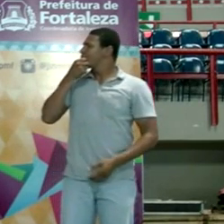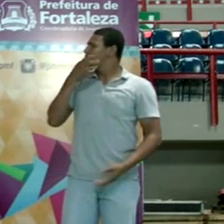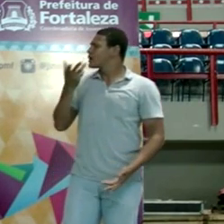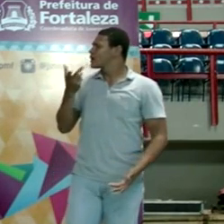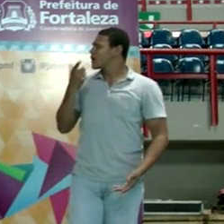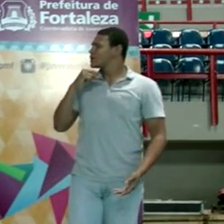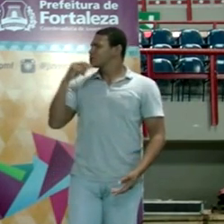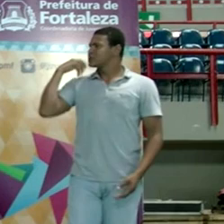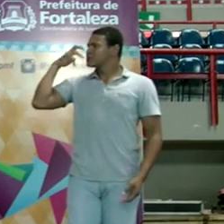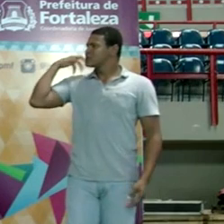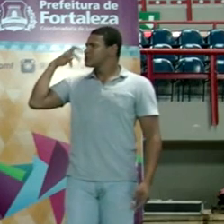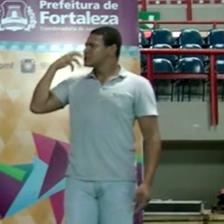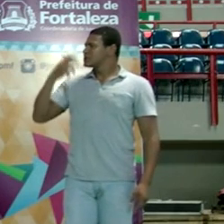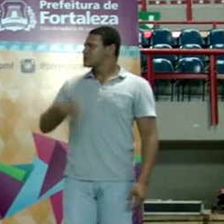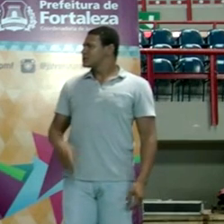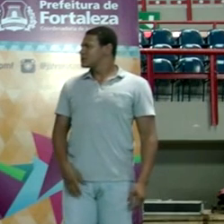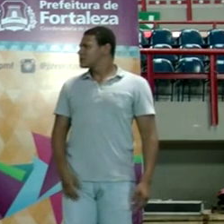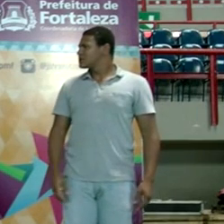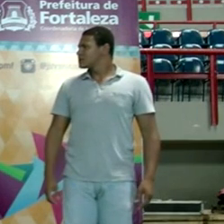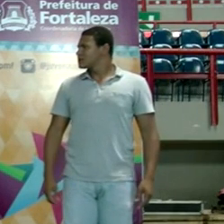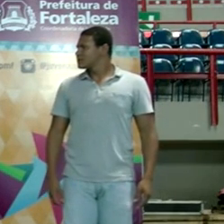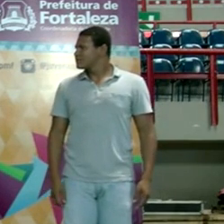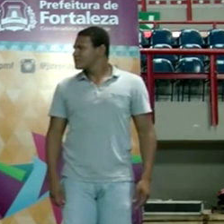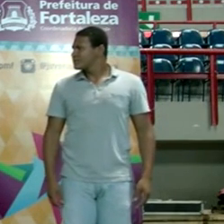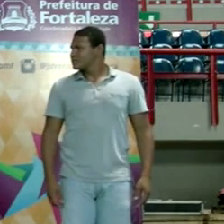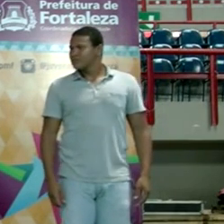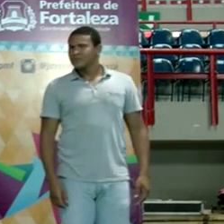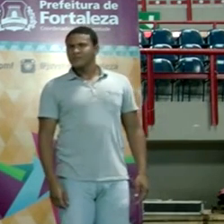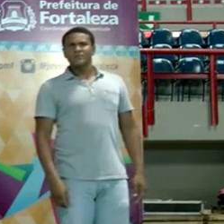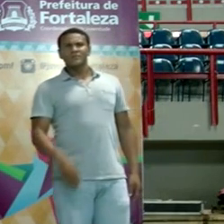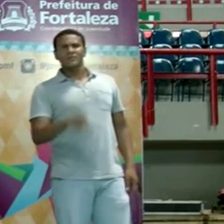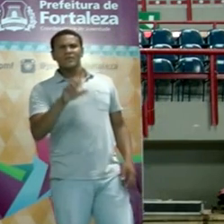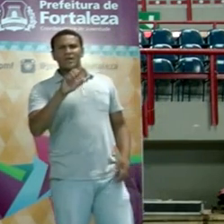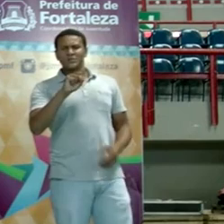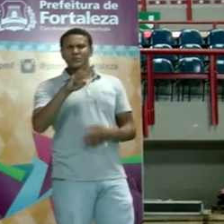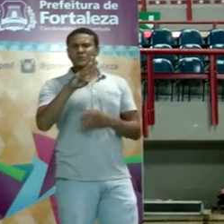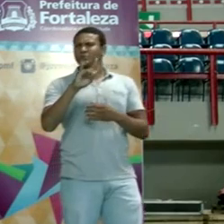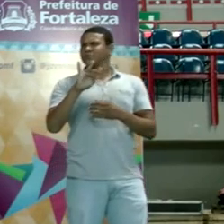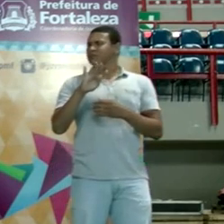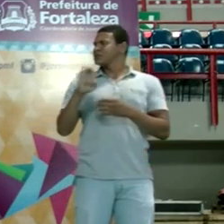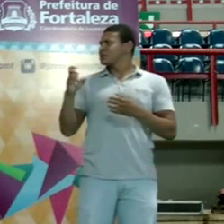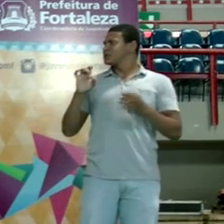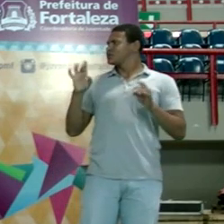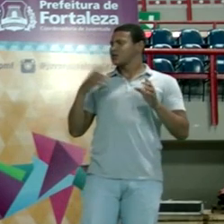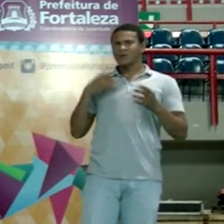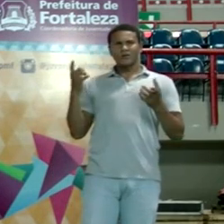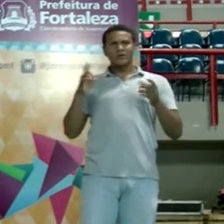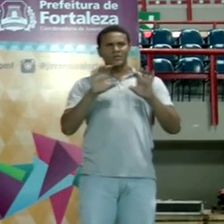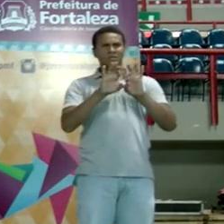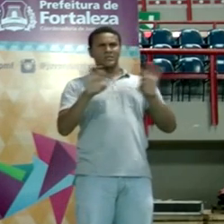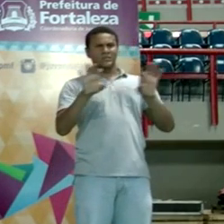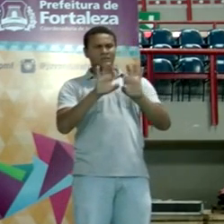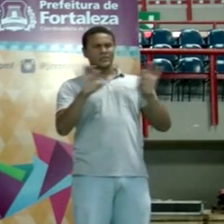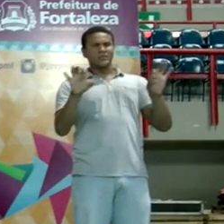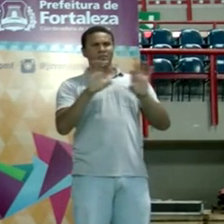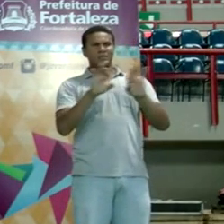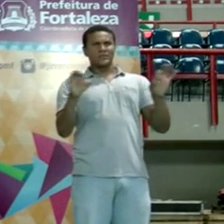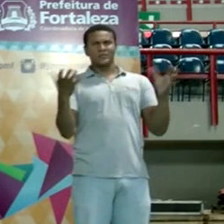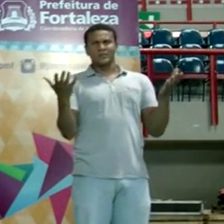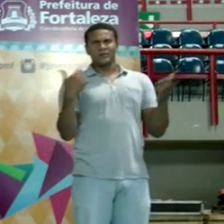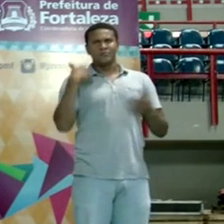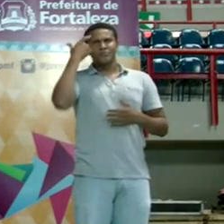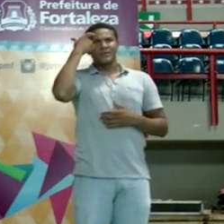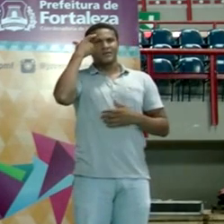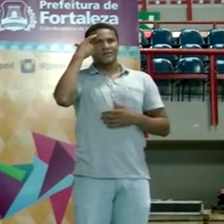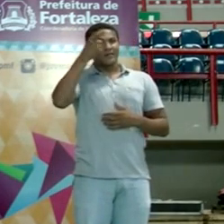filho? Taylor Swift. É? Swift na minha época era salsicha. Salsicha Swift. Para você ver como a propaganda